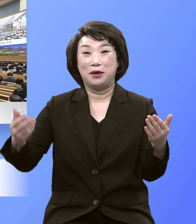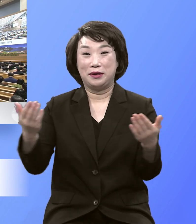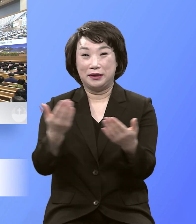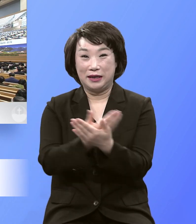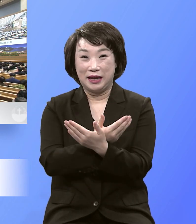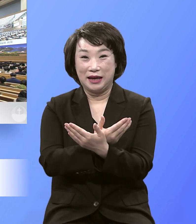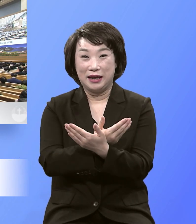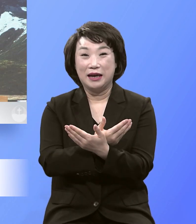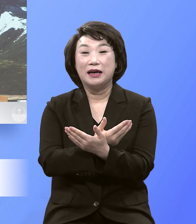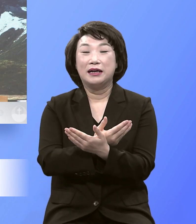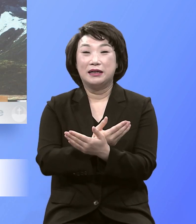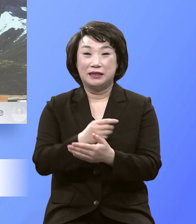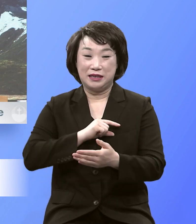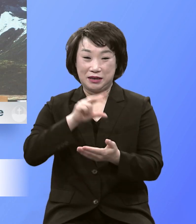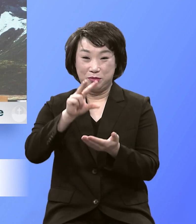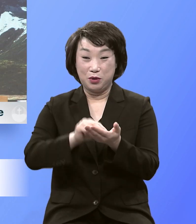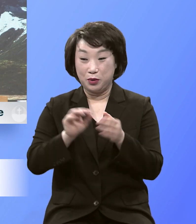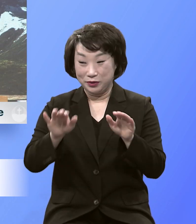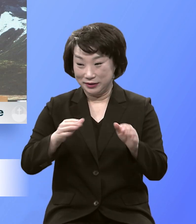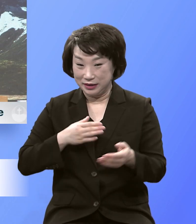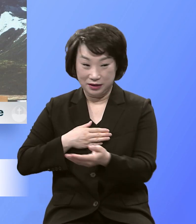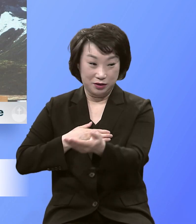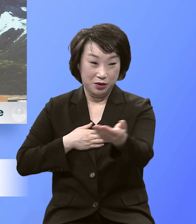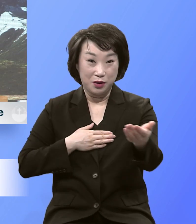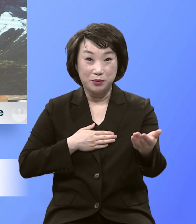회개, 이와 같은 제목으로